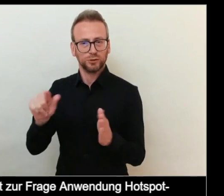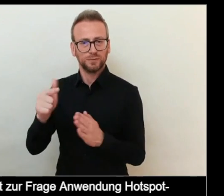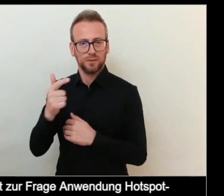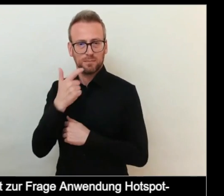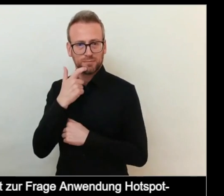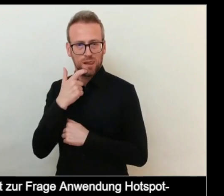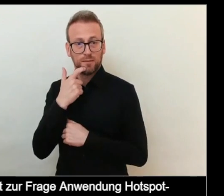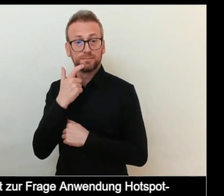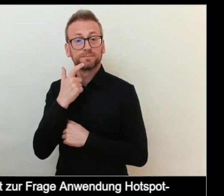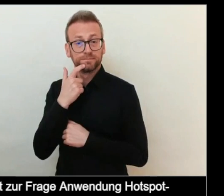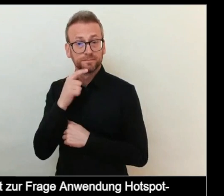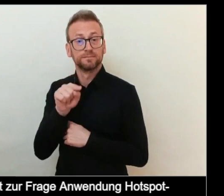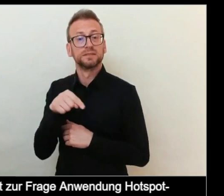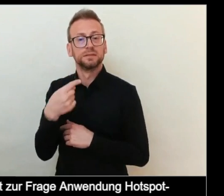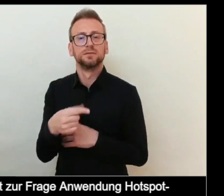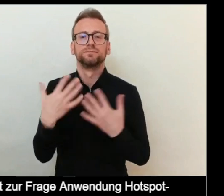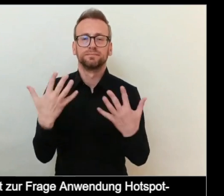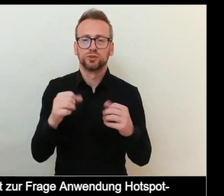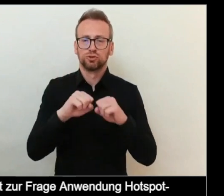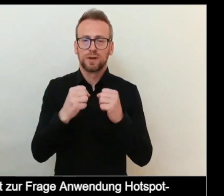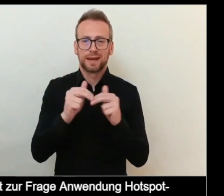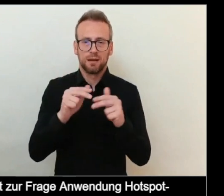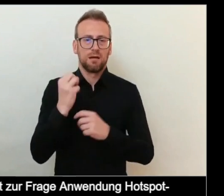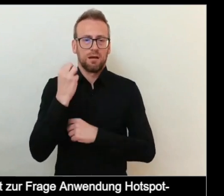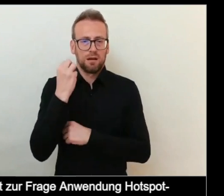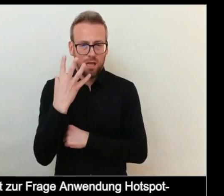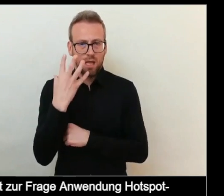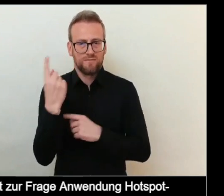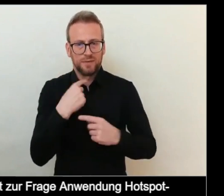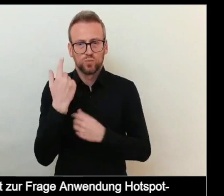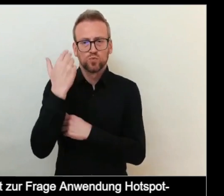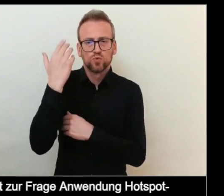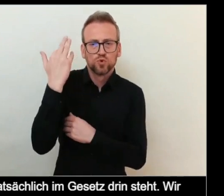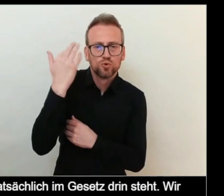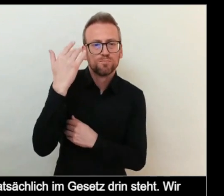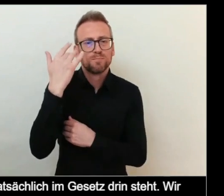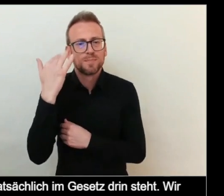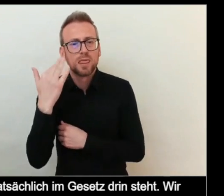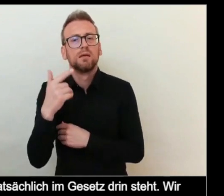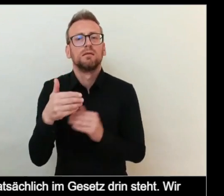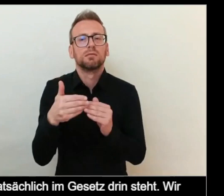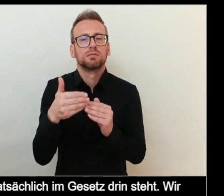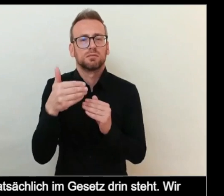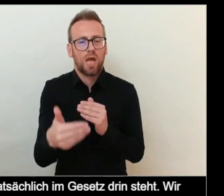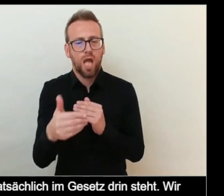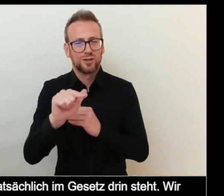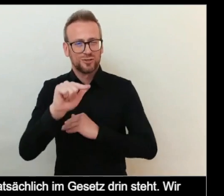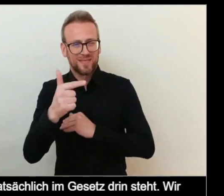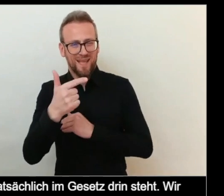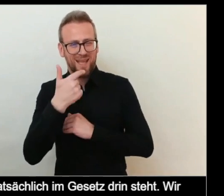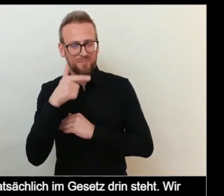existierenden Zeitpunkt und vor dem Hintergrund der dann vorliegenden Voraussetzungen und Fakten, rechtlich, aber